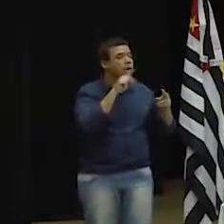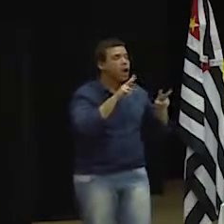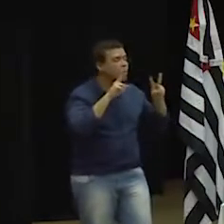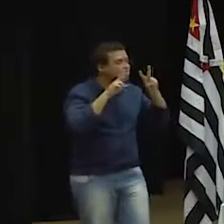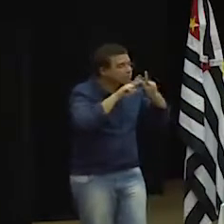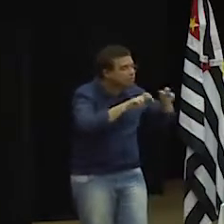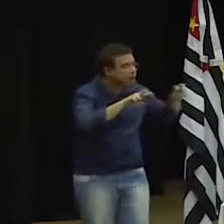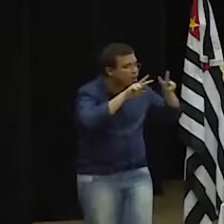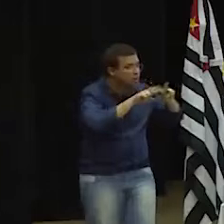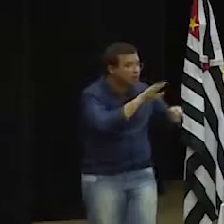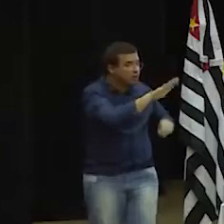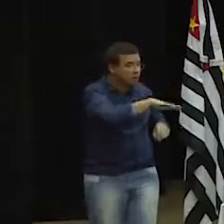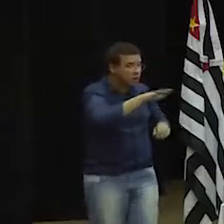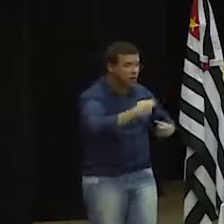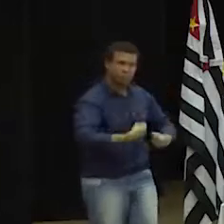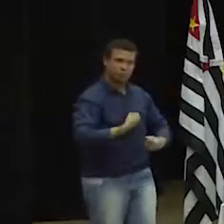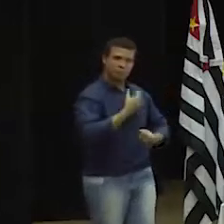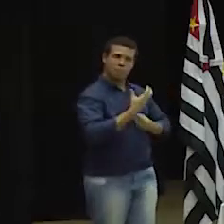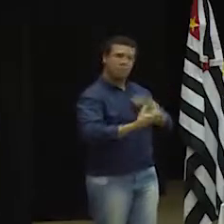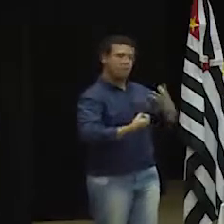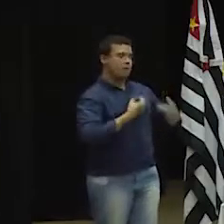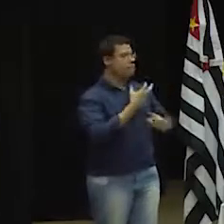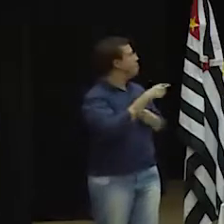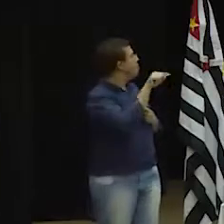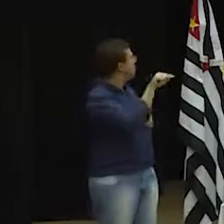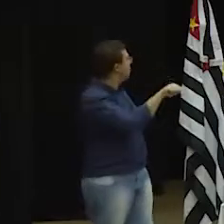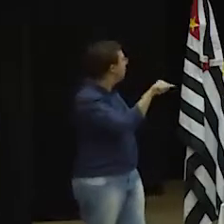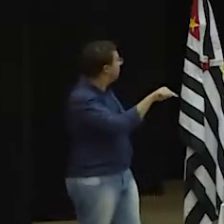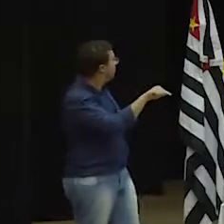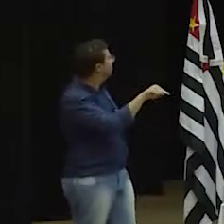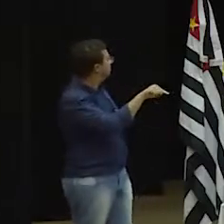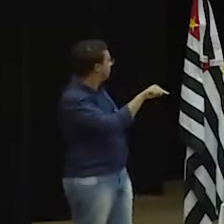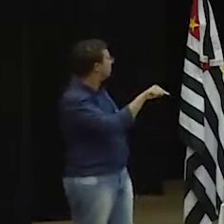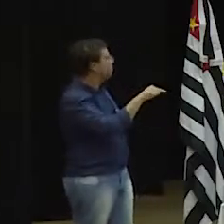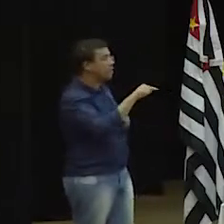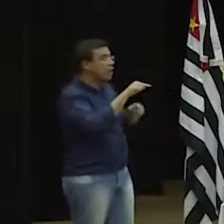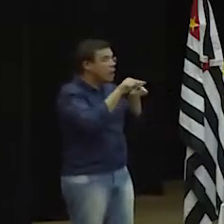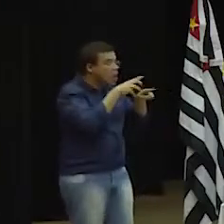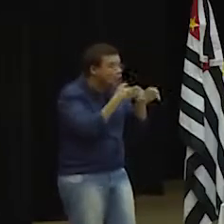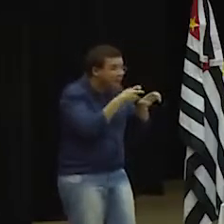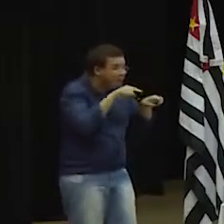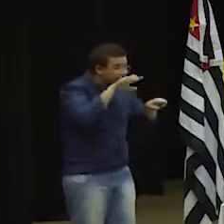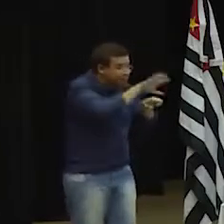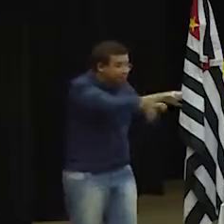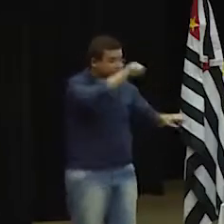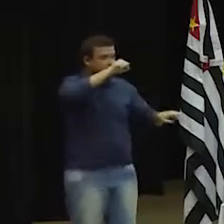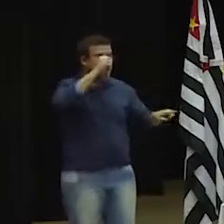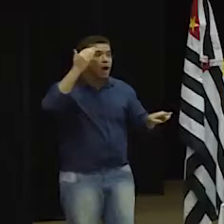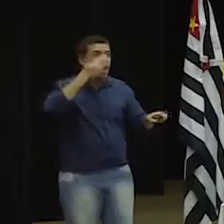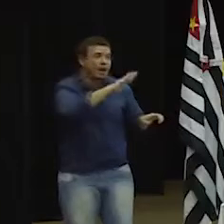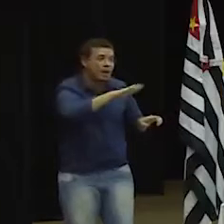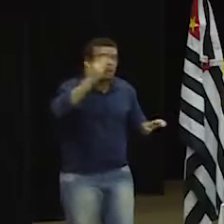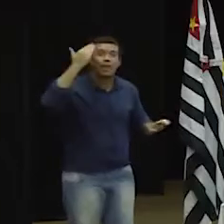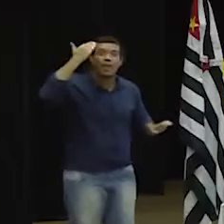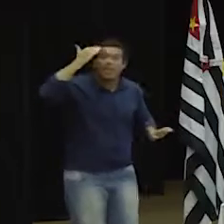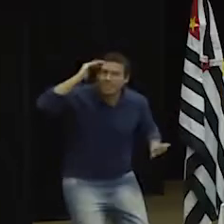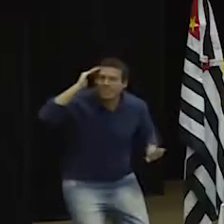Eu usei como base a análise da compreensão das crianças. O que